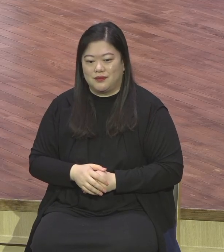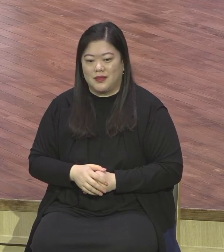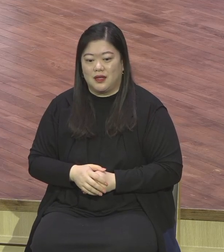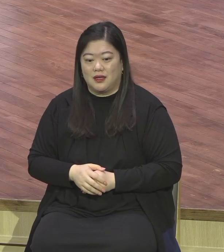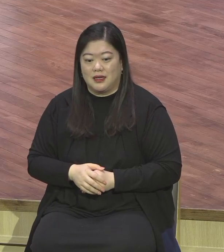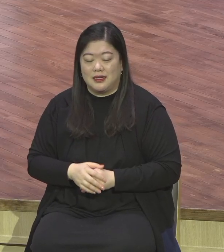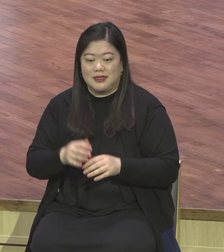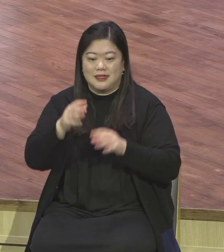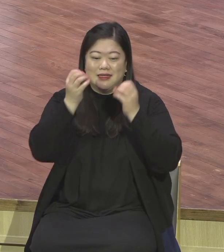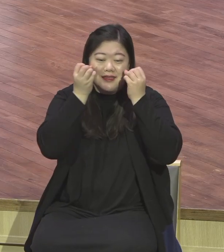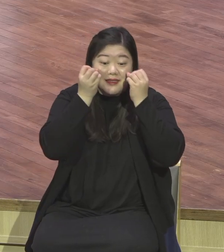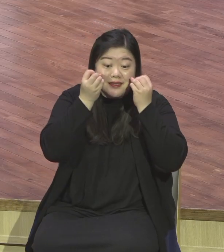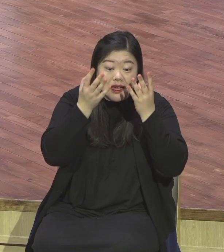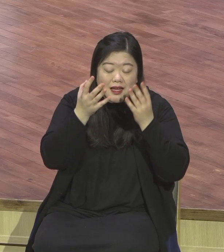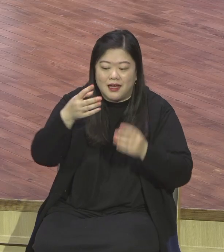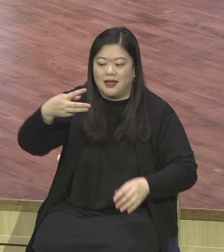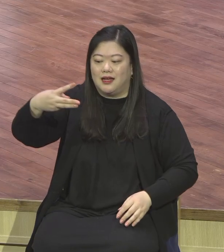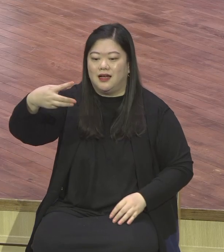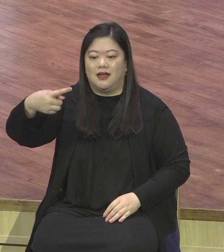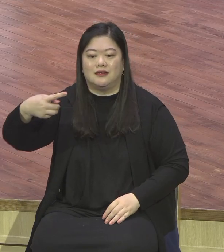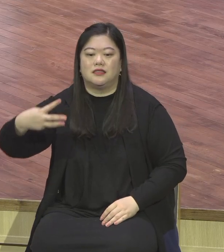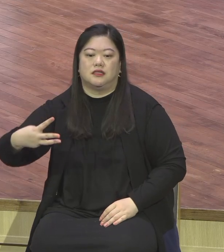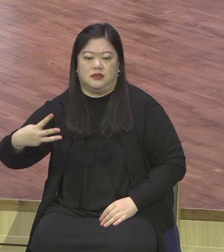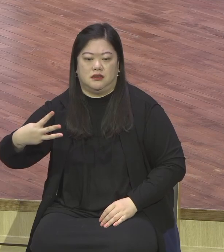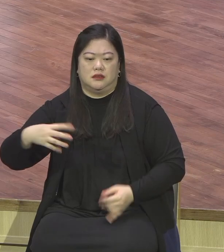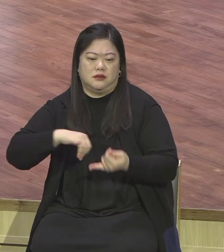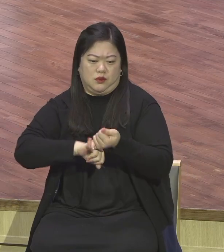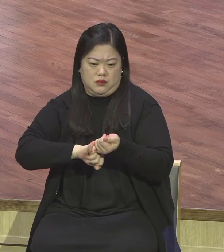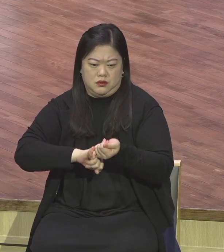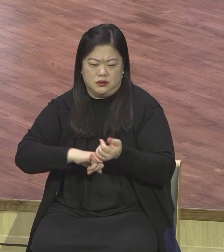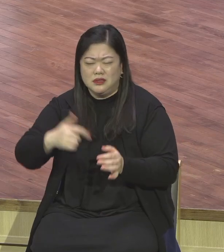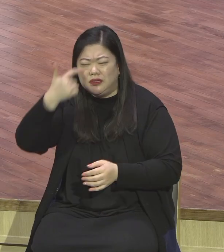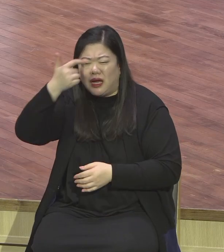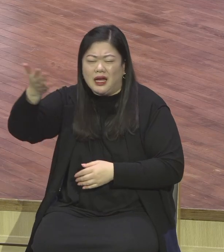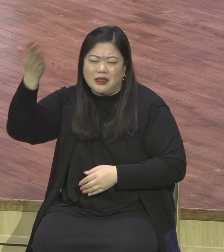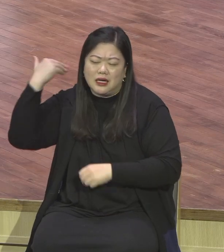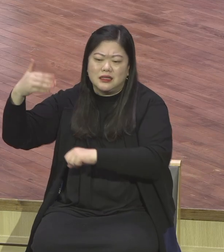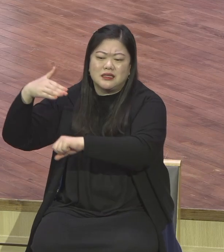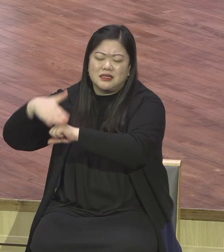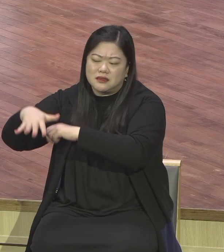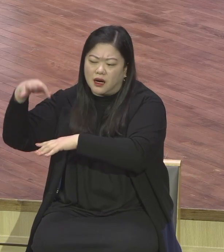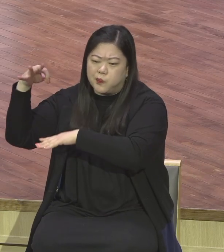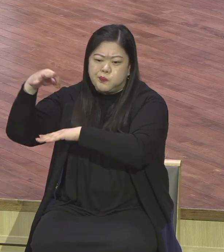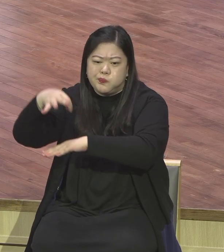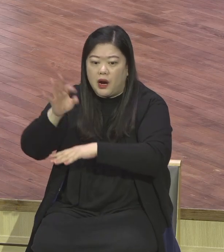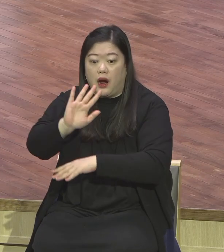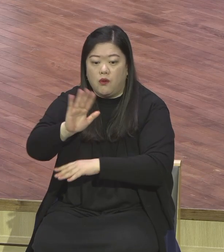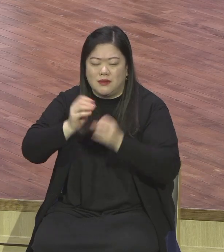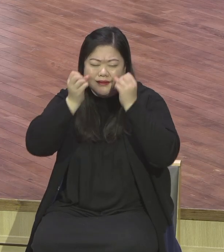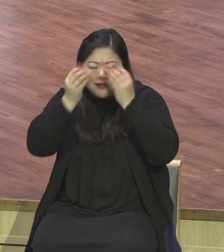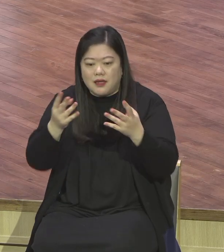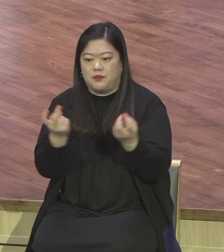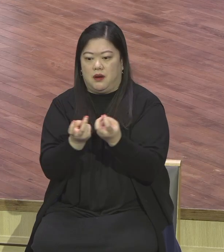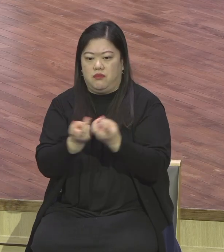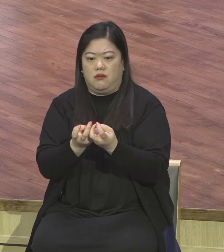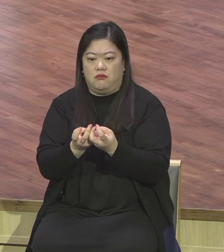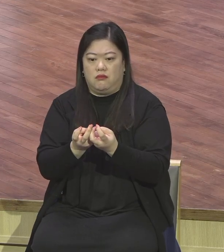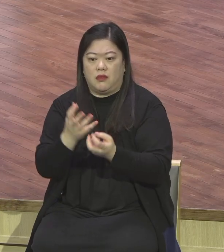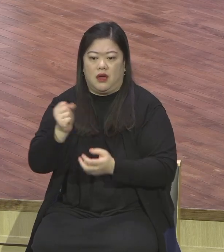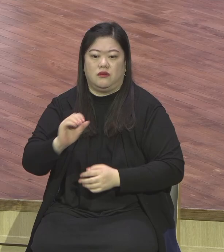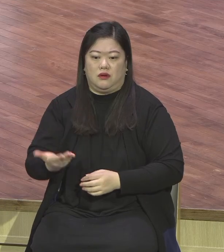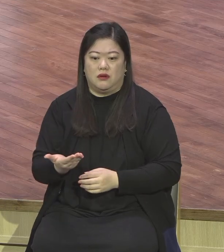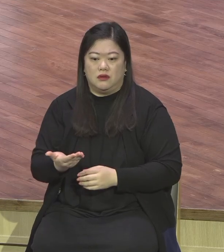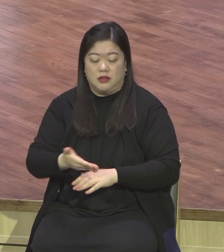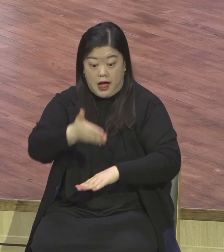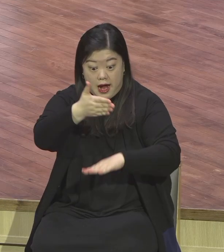새틀이라 그랬어요 전혀 없었던 것을 말합니다 새틀 감사의 새틀을 갖추게 되면 우리 삶 속에 모여 모든 독소가 싹싹